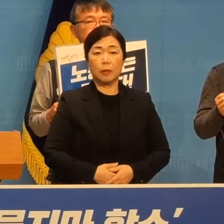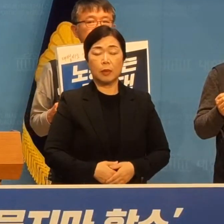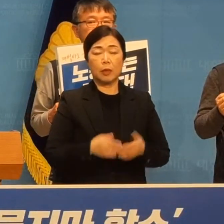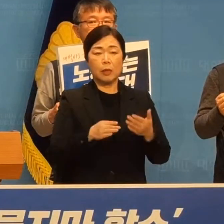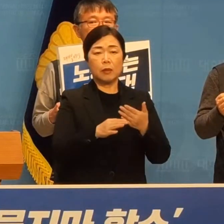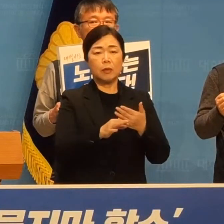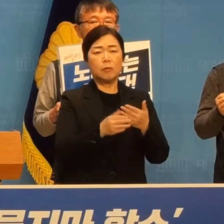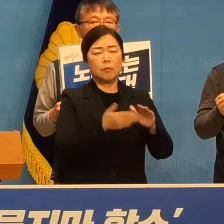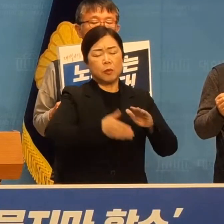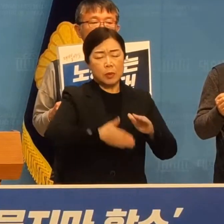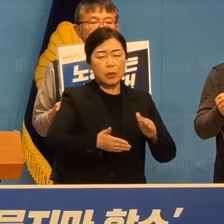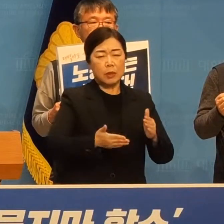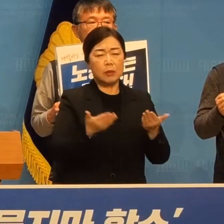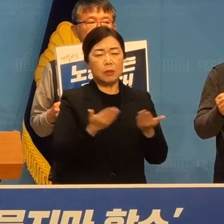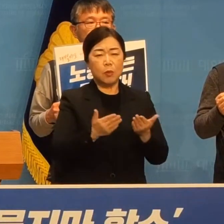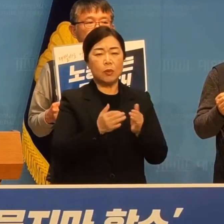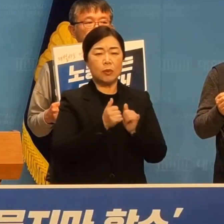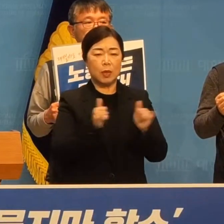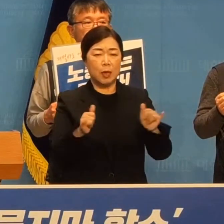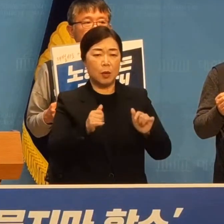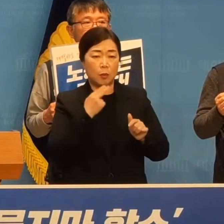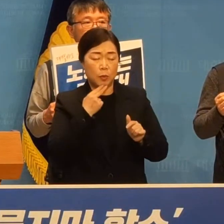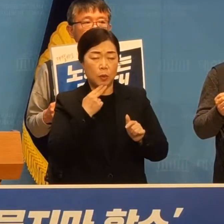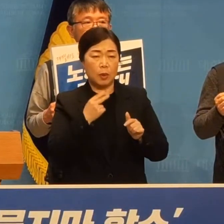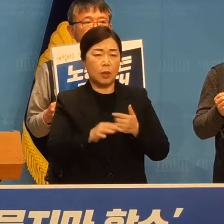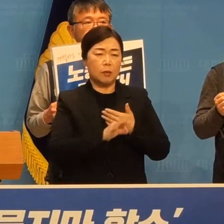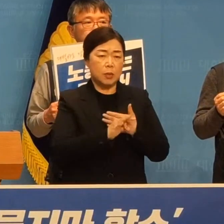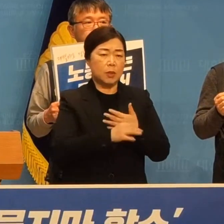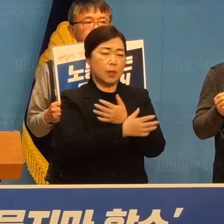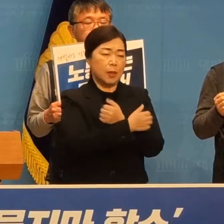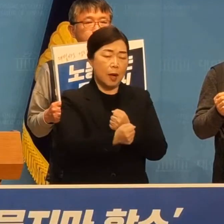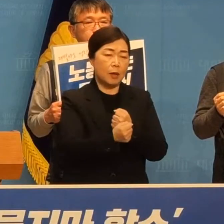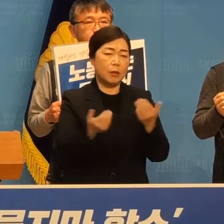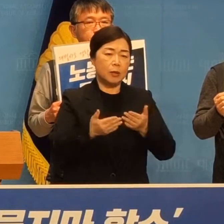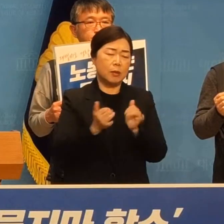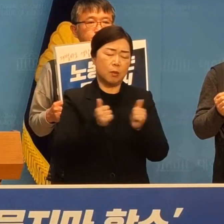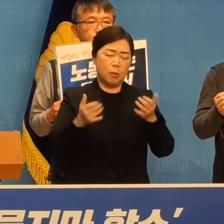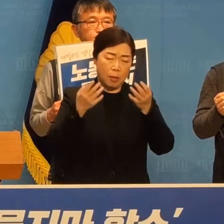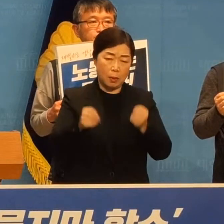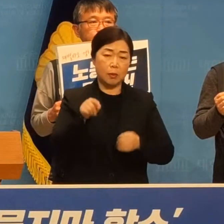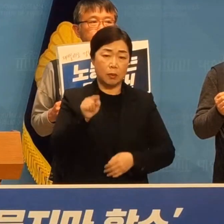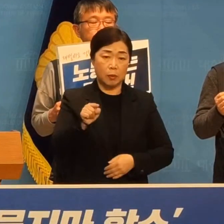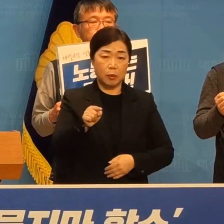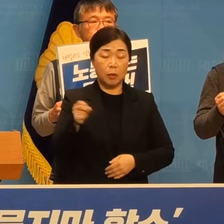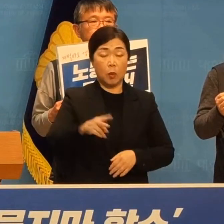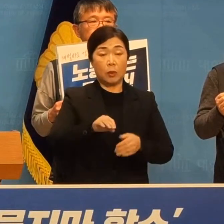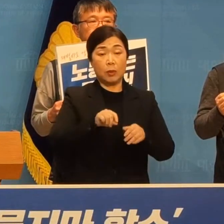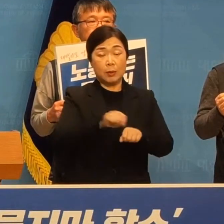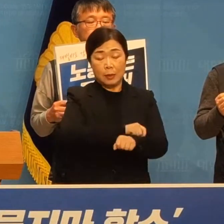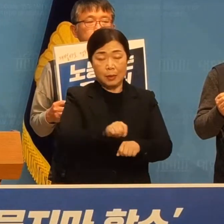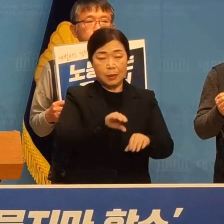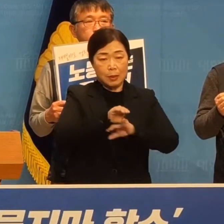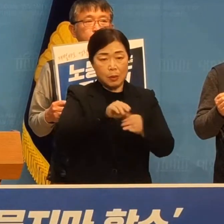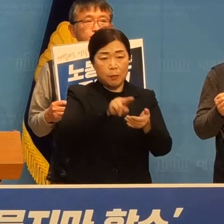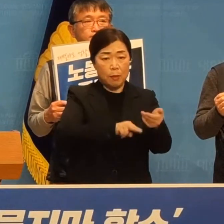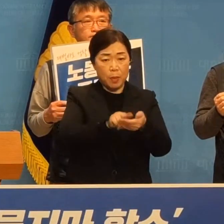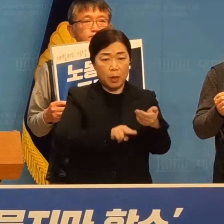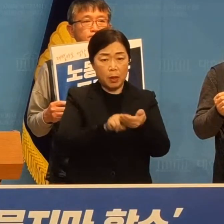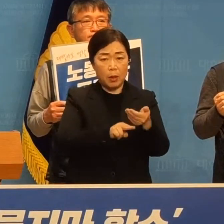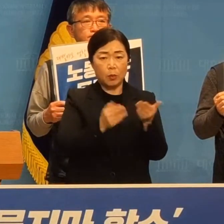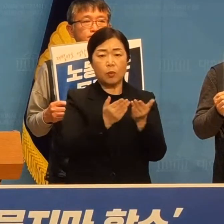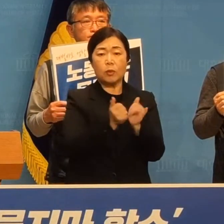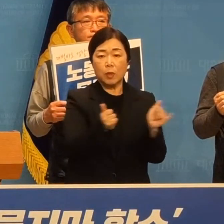굳이 얘기하지 않더라도 모두 알고 있을 겁니다. 자동차를 판매하는 비정규직 판매 노동자는 정규직과 똑같은